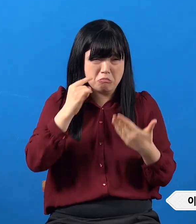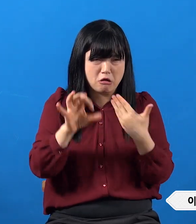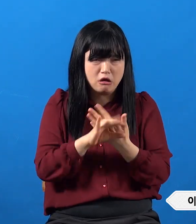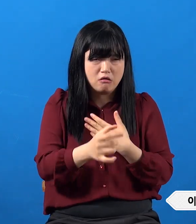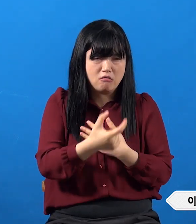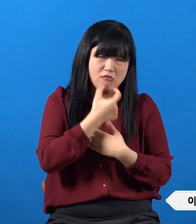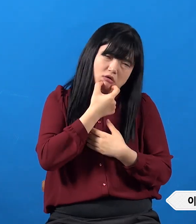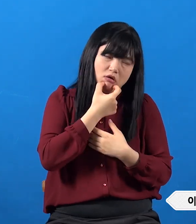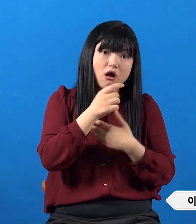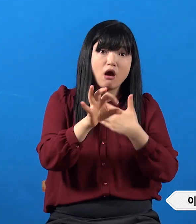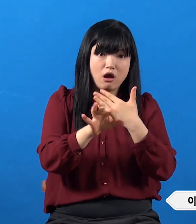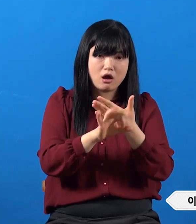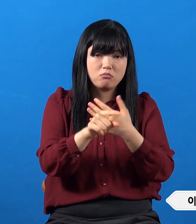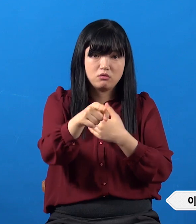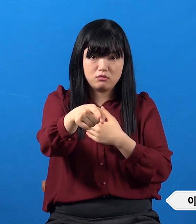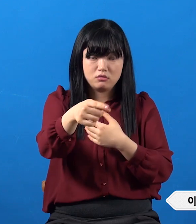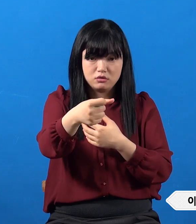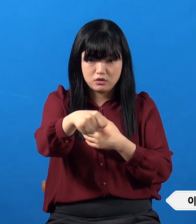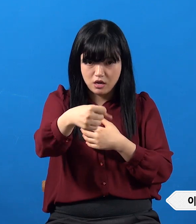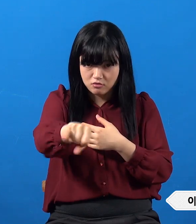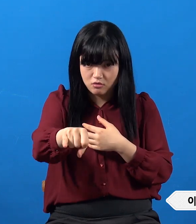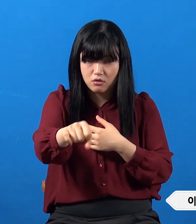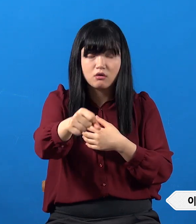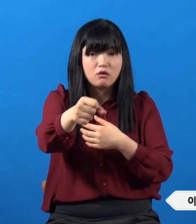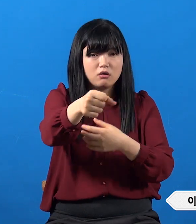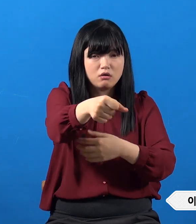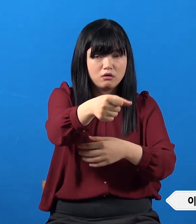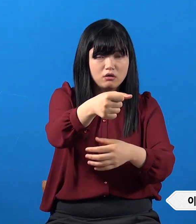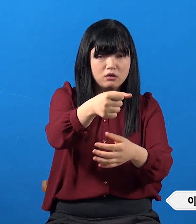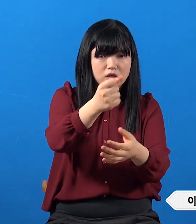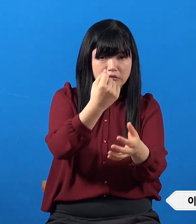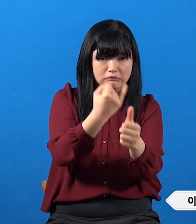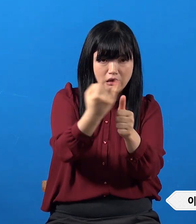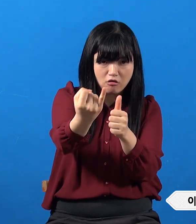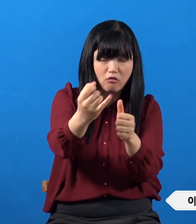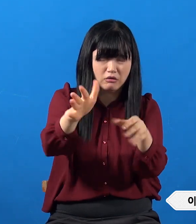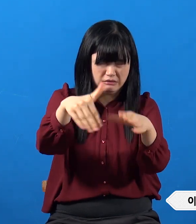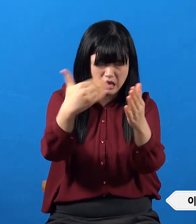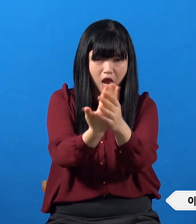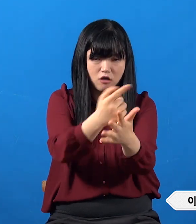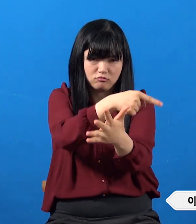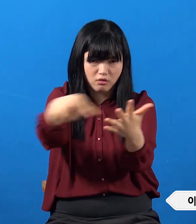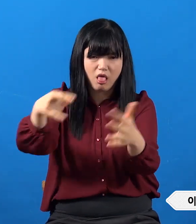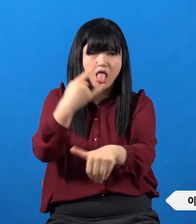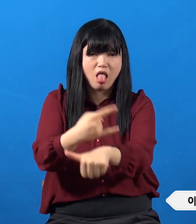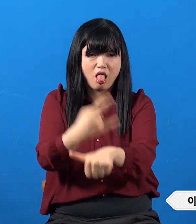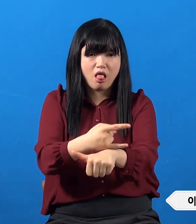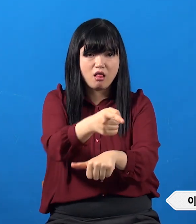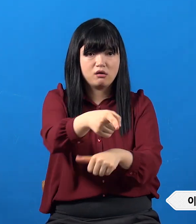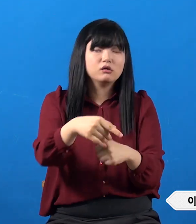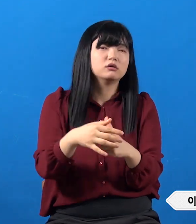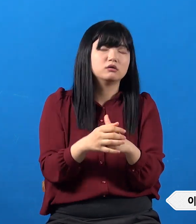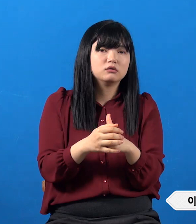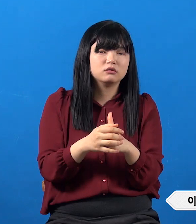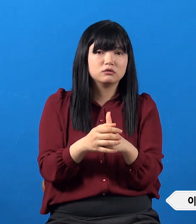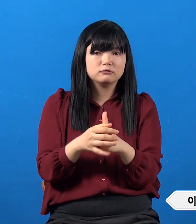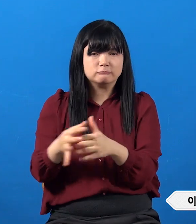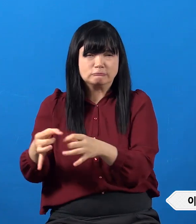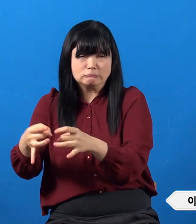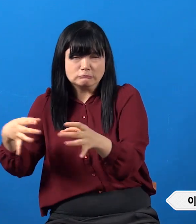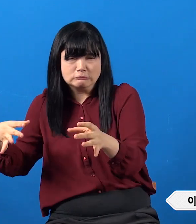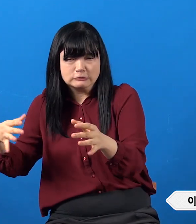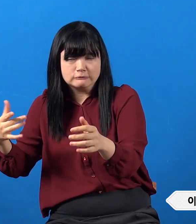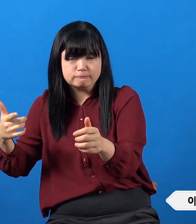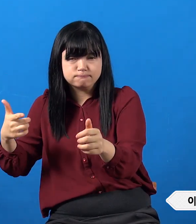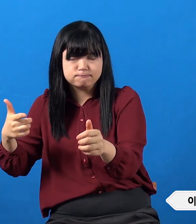만약 그렇게 안 한다면 내 옆에 있는 내 두 자녀부터 화살로 쏘겠다. 활을 겨누고 있어요, 옆에.